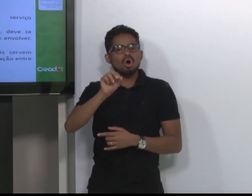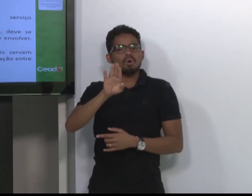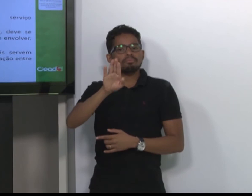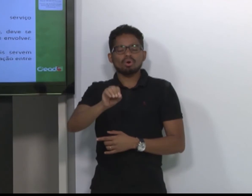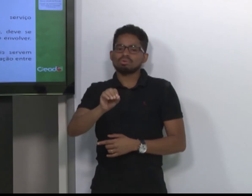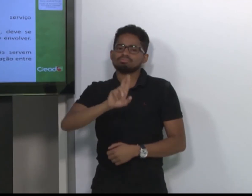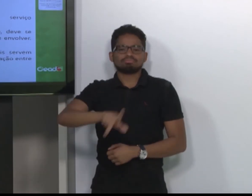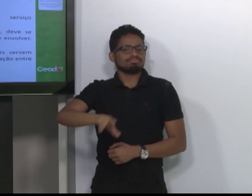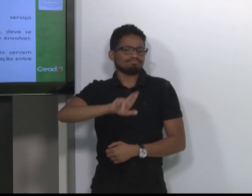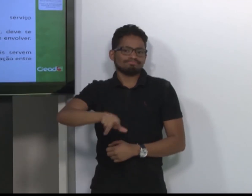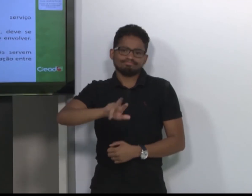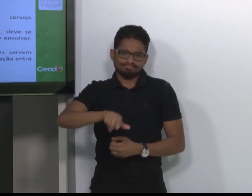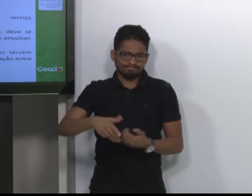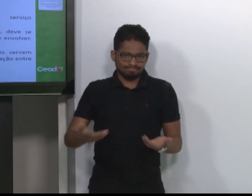robô.